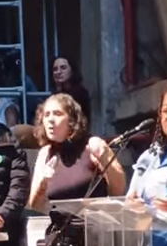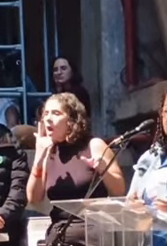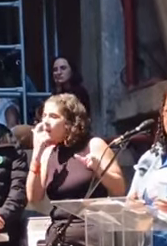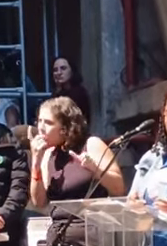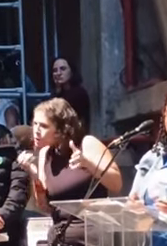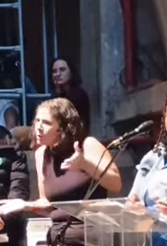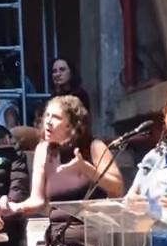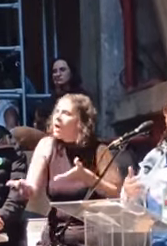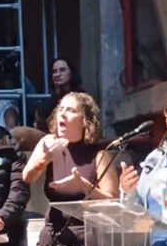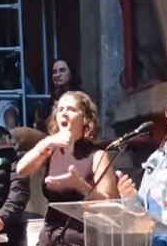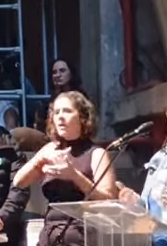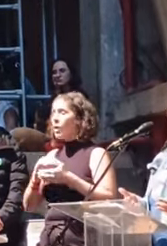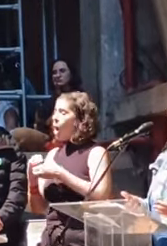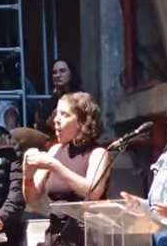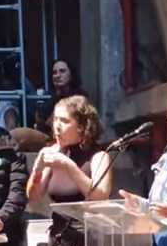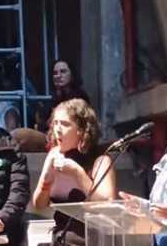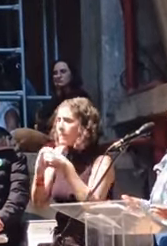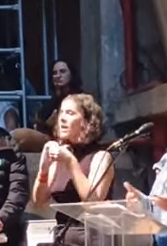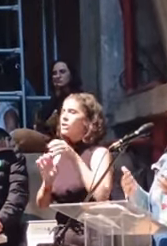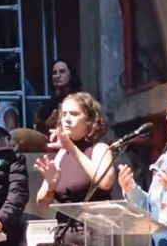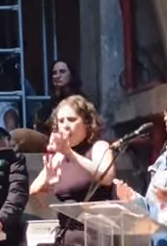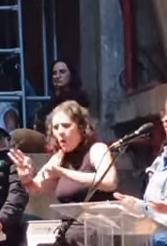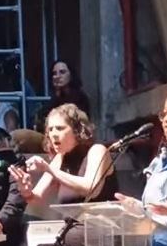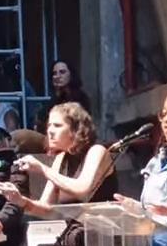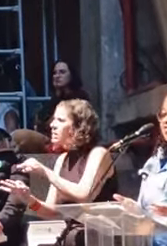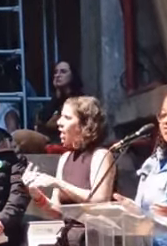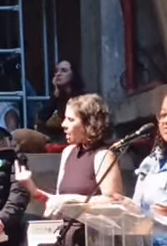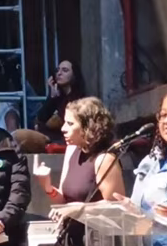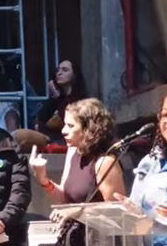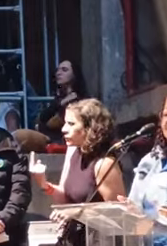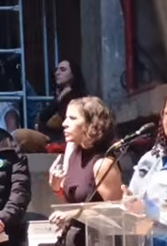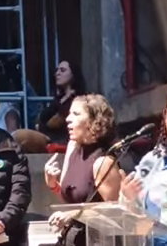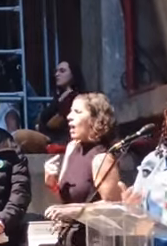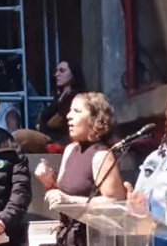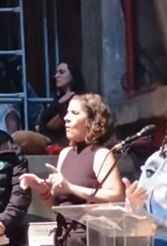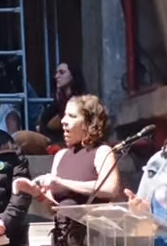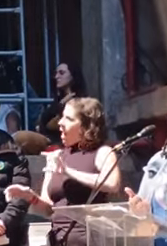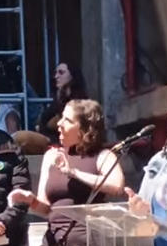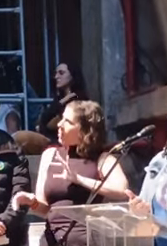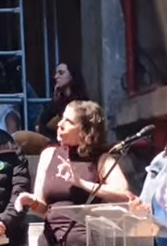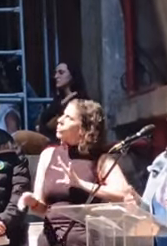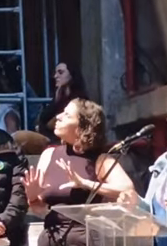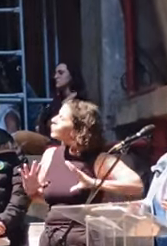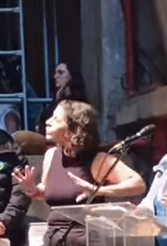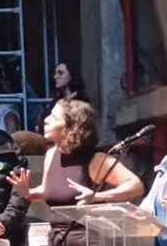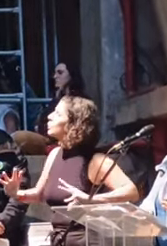em cooperativas, individuais, autônomos, todos eles.